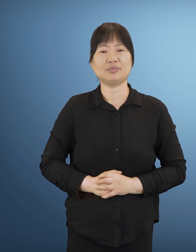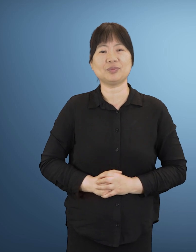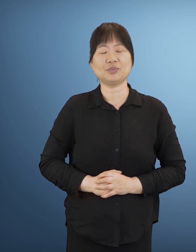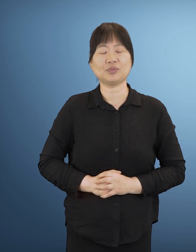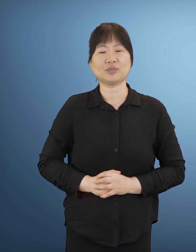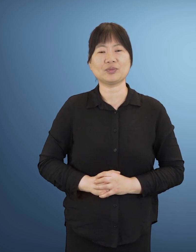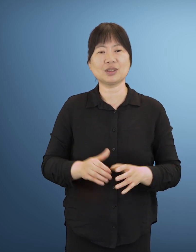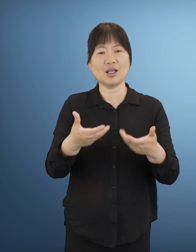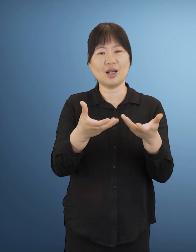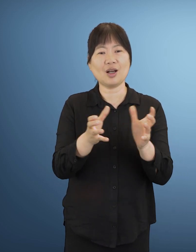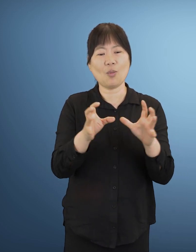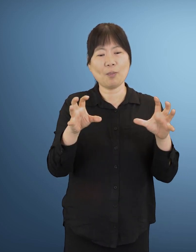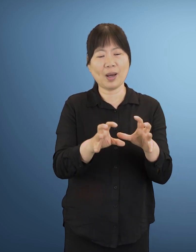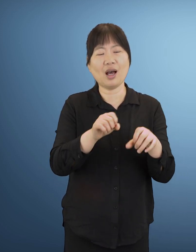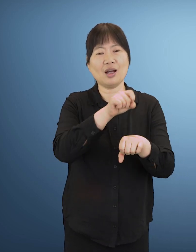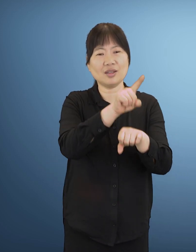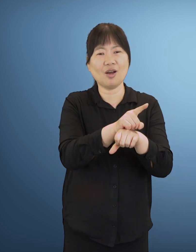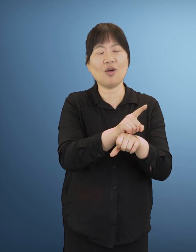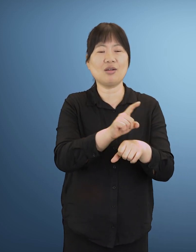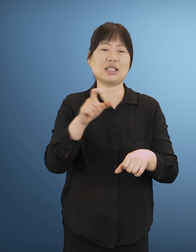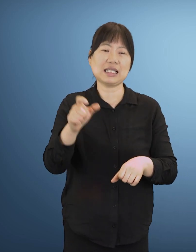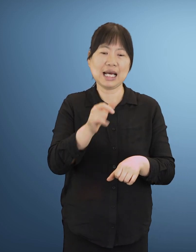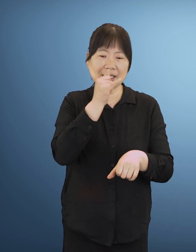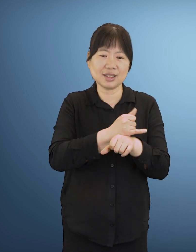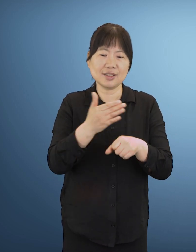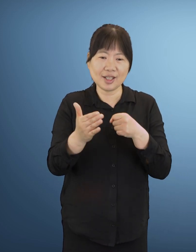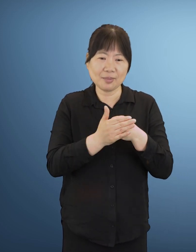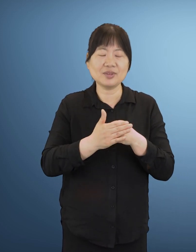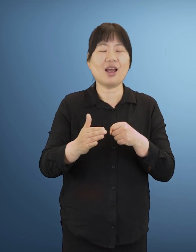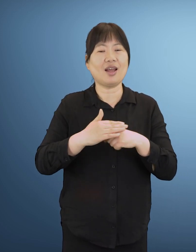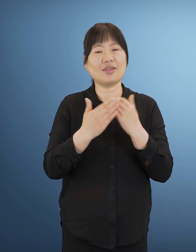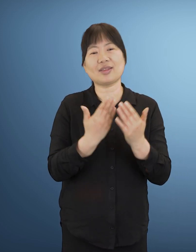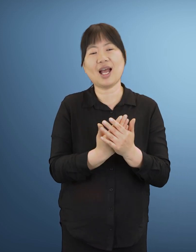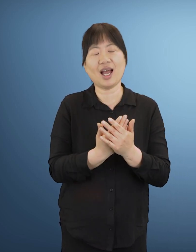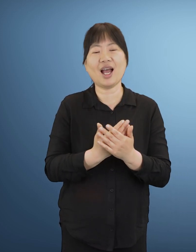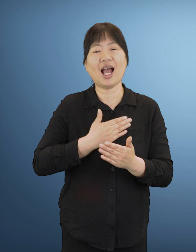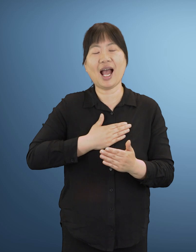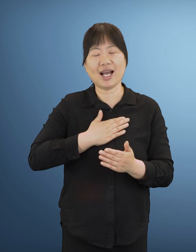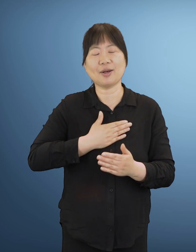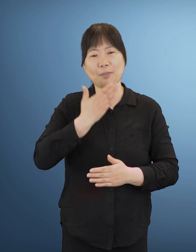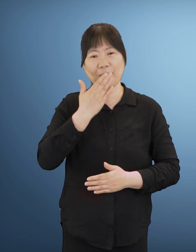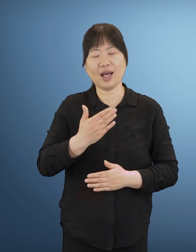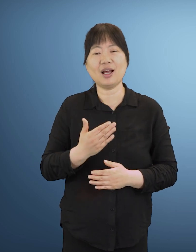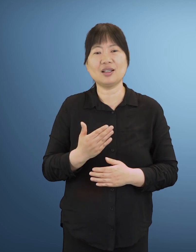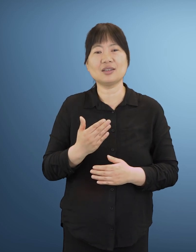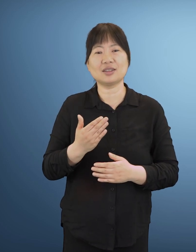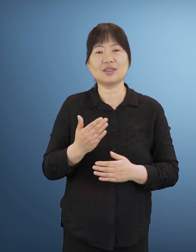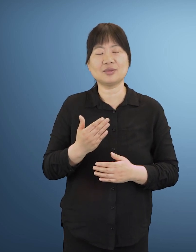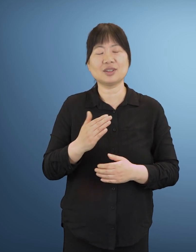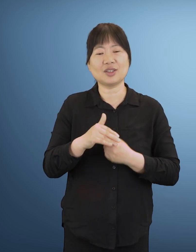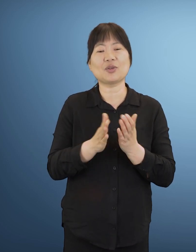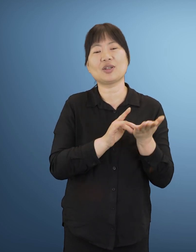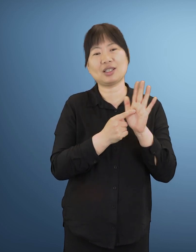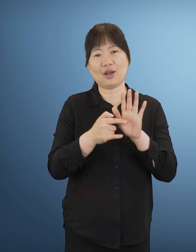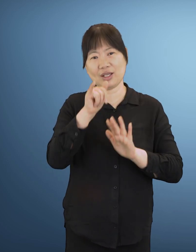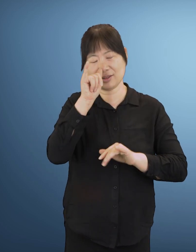이게 공동체성이 강하기 때문에 가능한 스토리예요. 만든 이야기가 아니고.